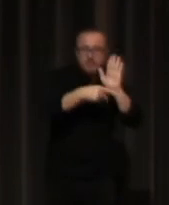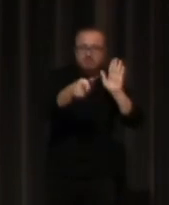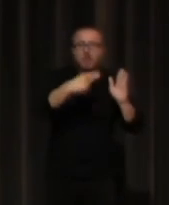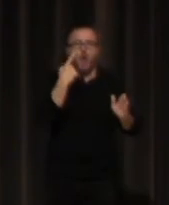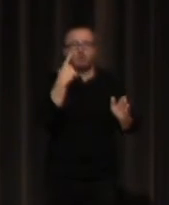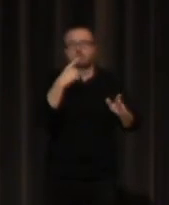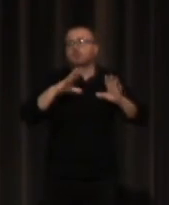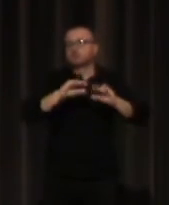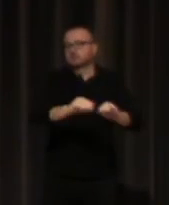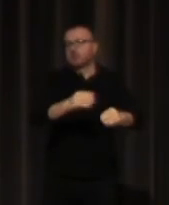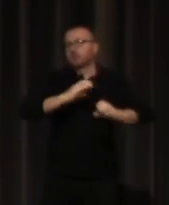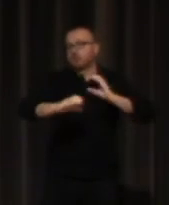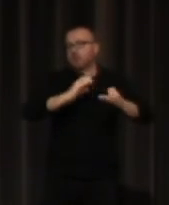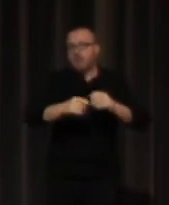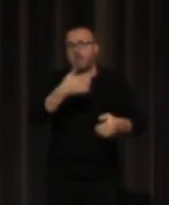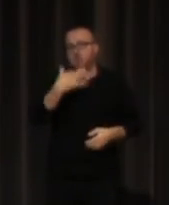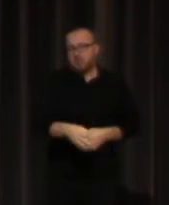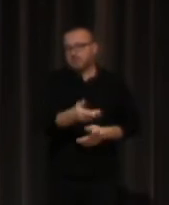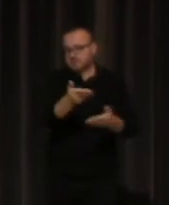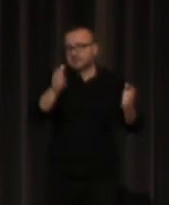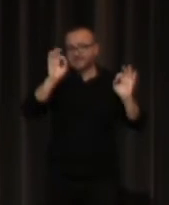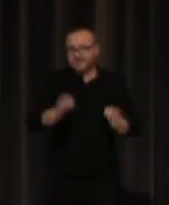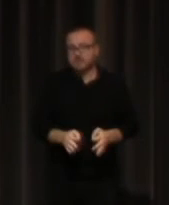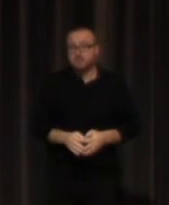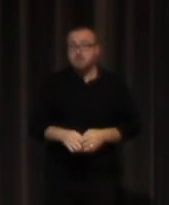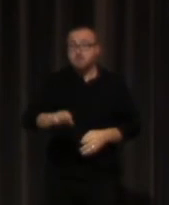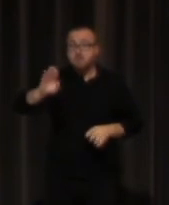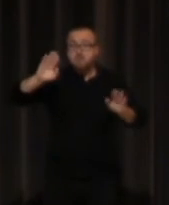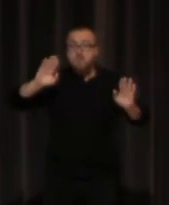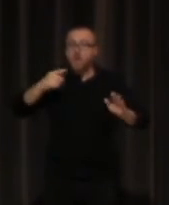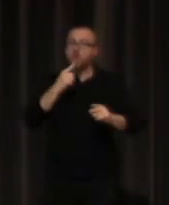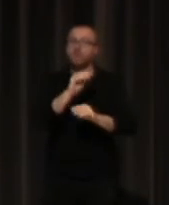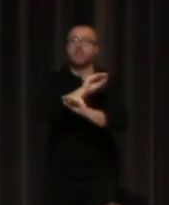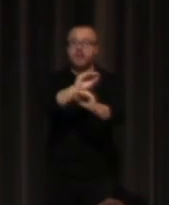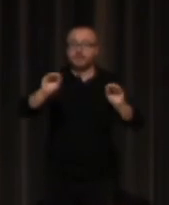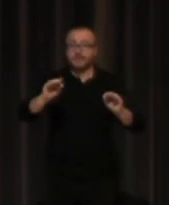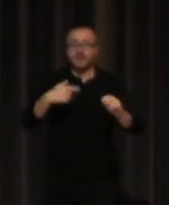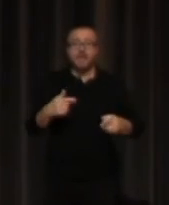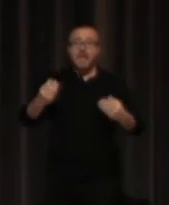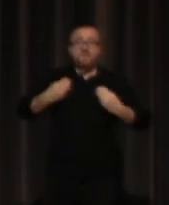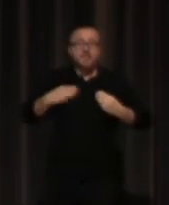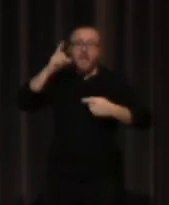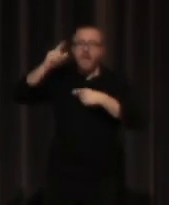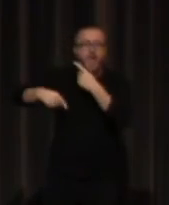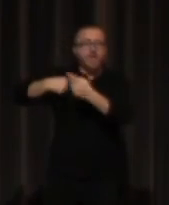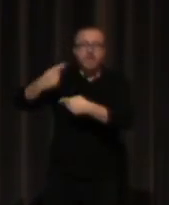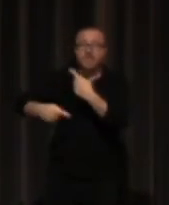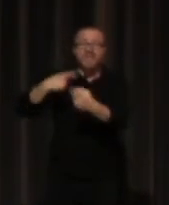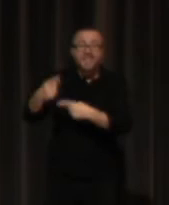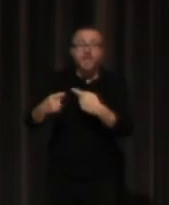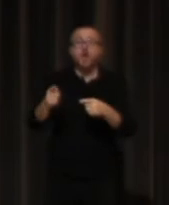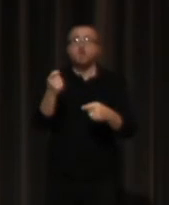comunicar-nos. Tot això, tot l'ús de la llengua en la vida normal, quotidiana, és un